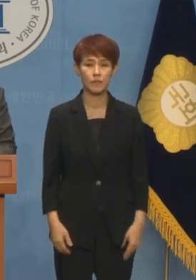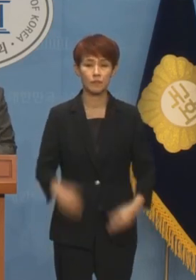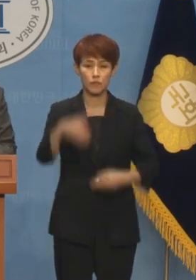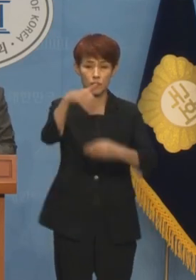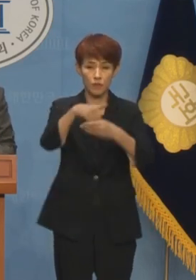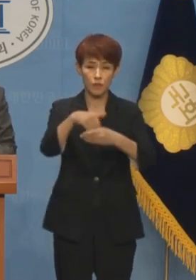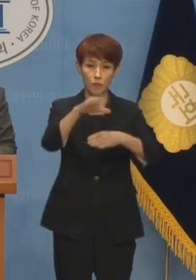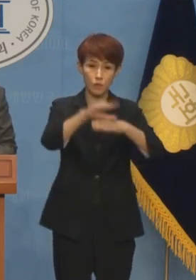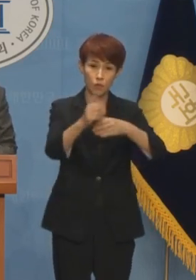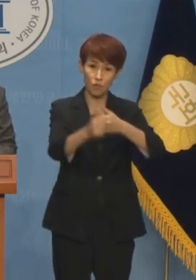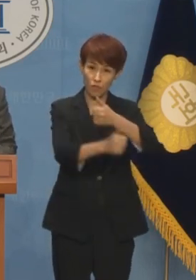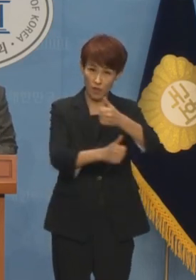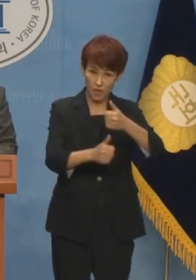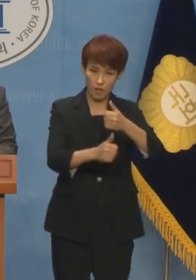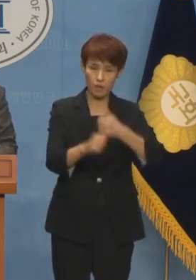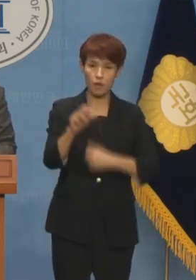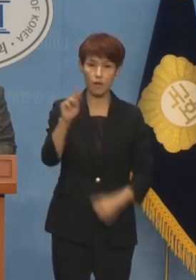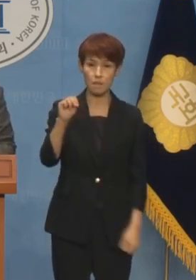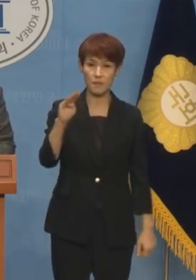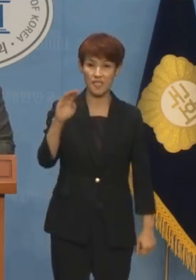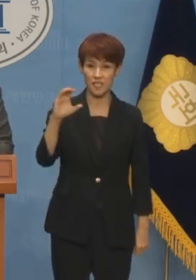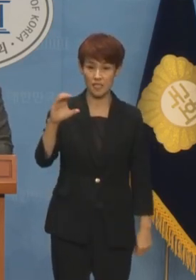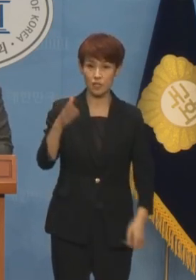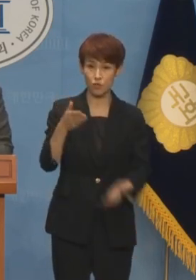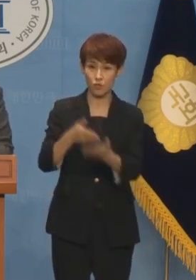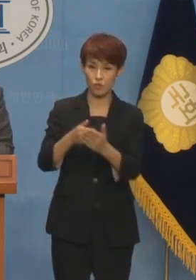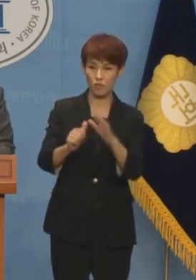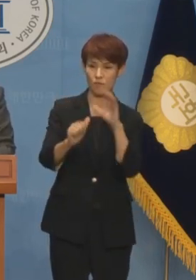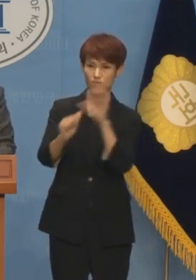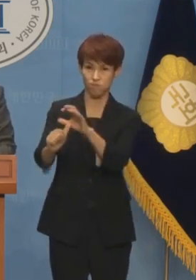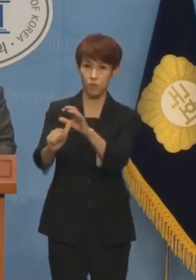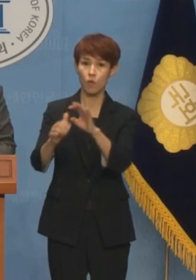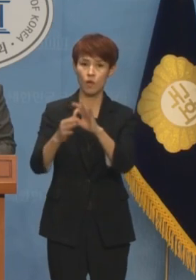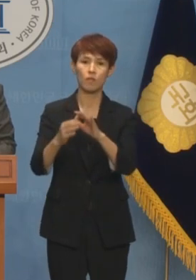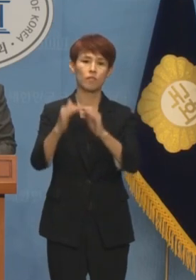선방위의 MBC 뉴스 징계 관련한 브리핑하도록 하겠습니다.